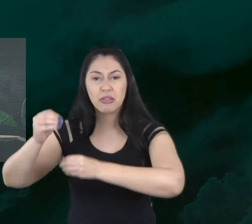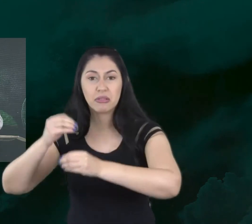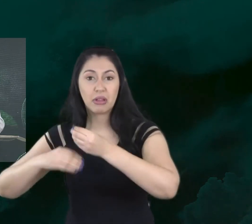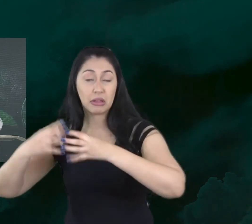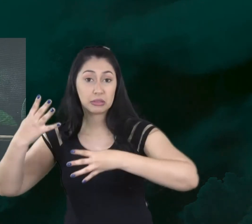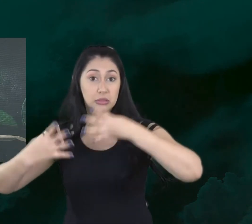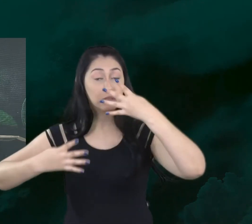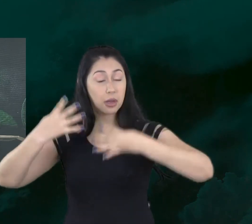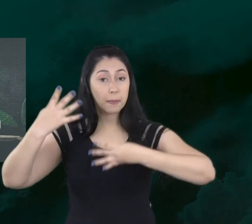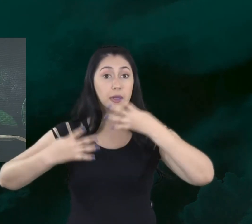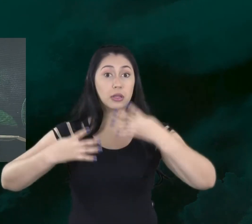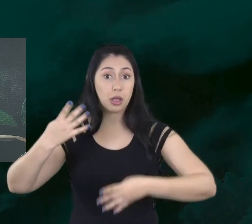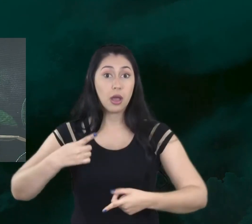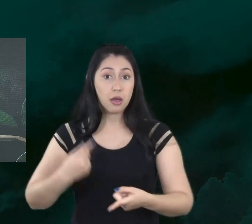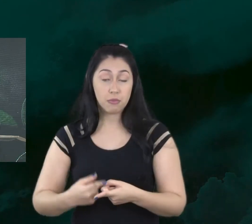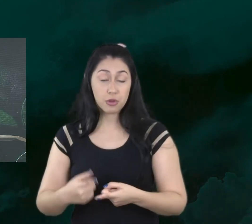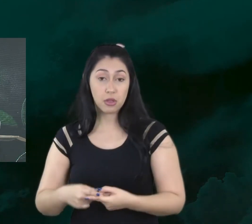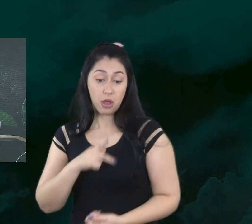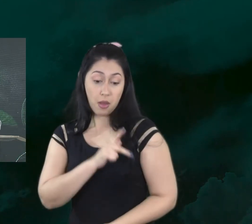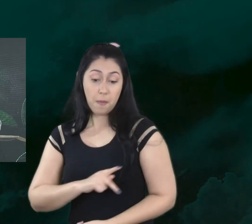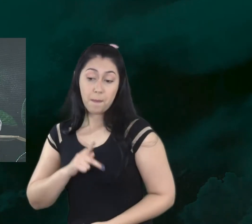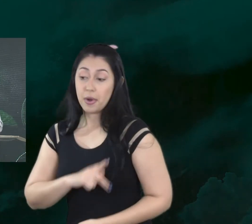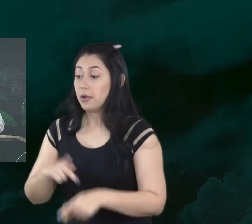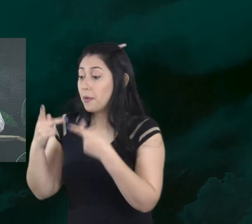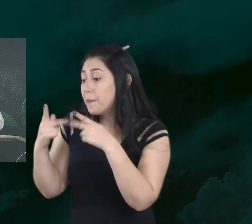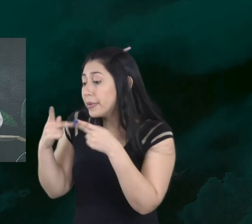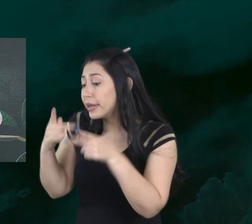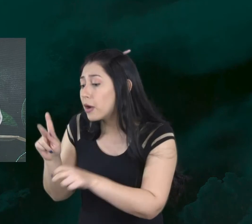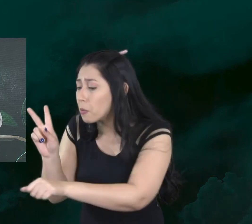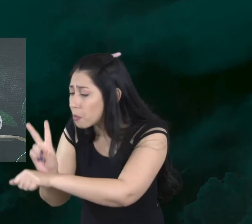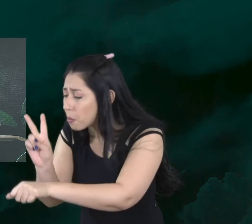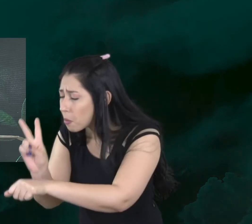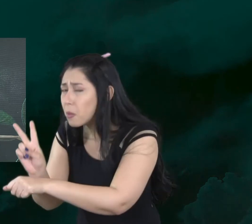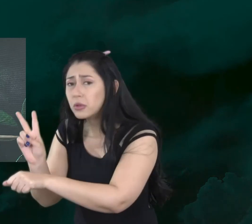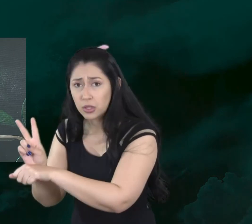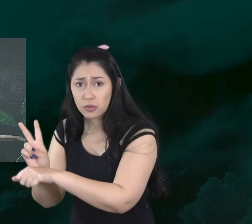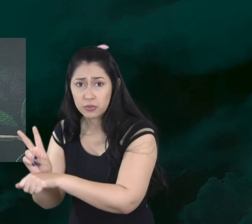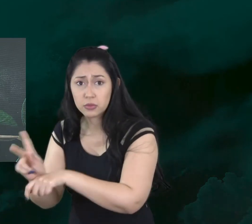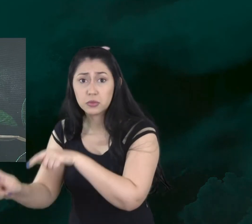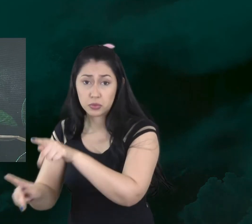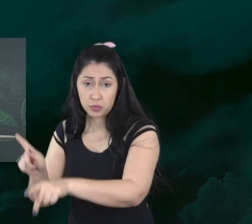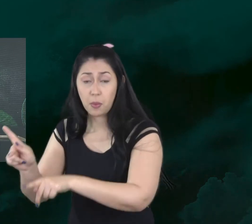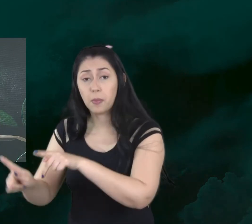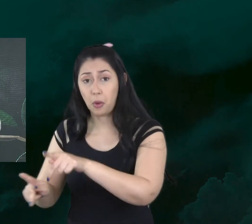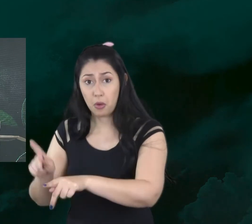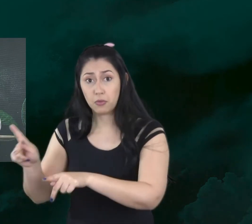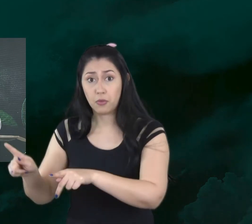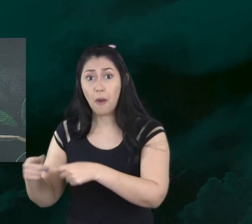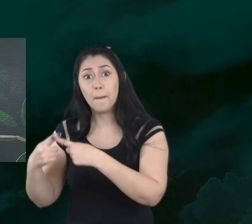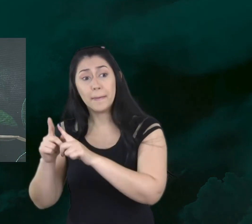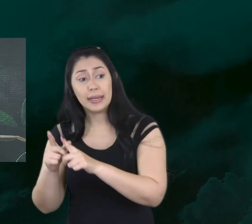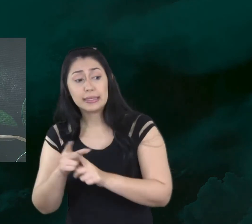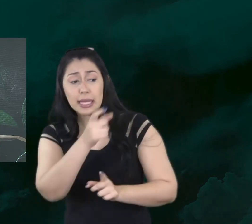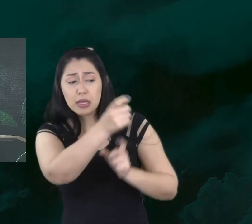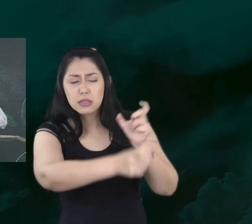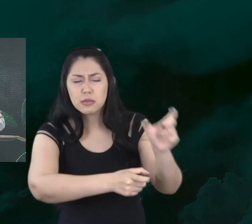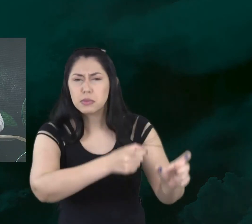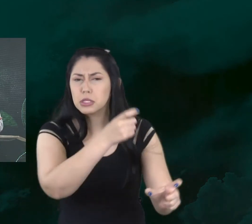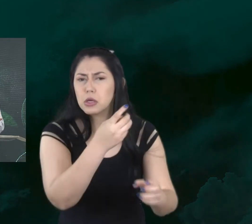pai a filhos, como de mãe, né, aos seus bebês. E querendo o quê? Eles